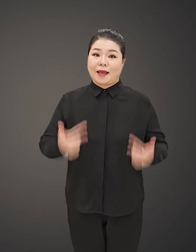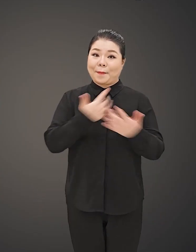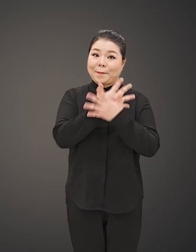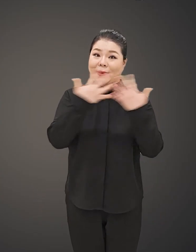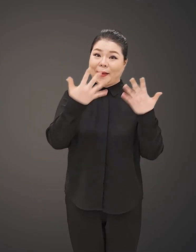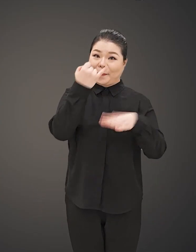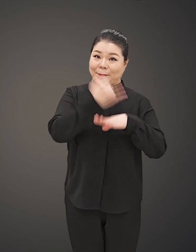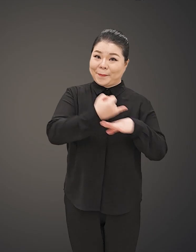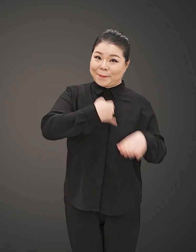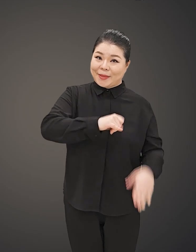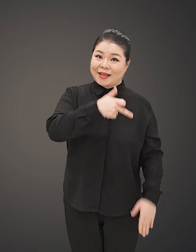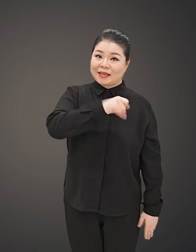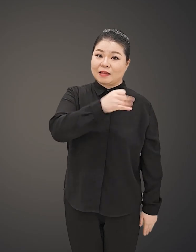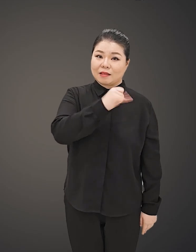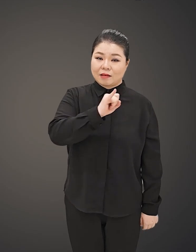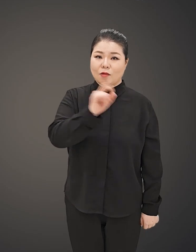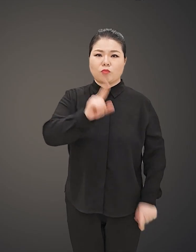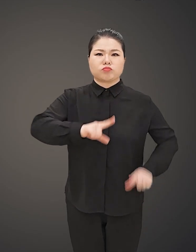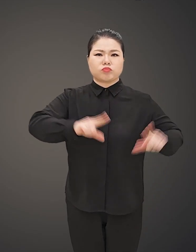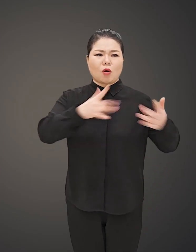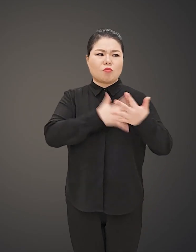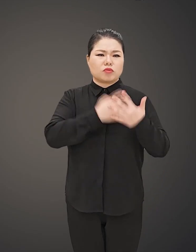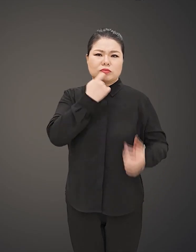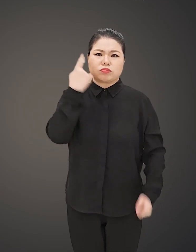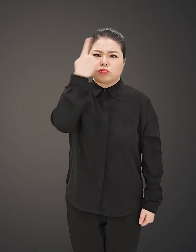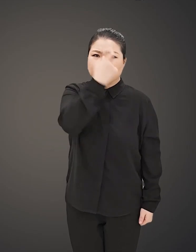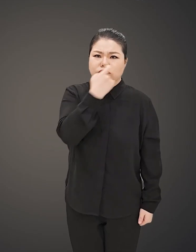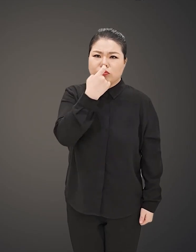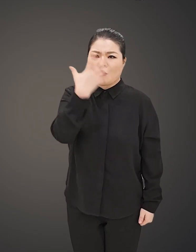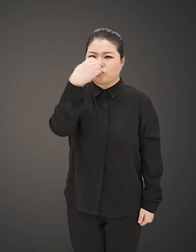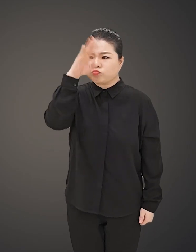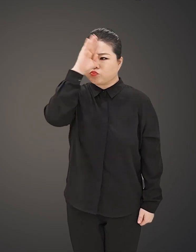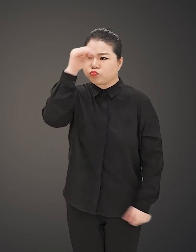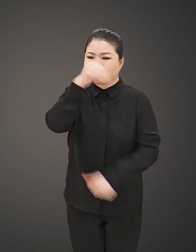항상 밝은 막내 키티에게 찾아온 공황과 우울증.